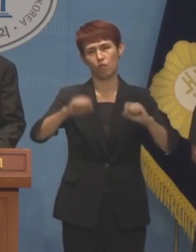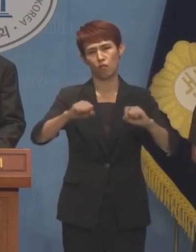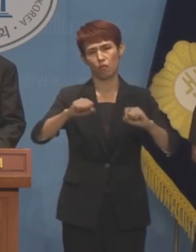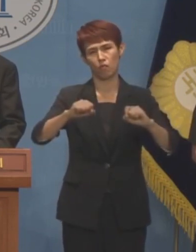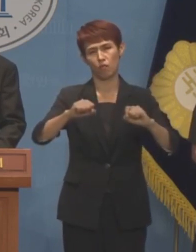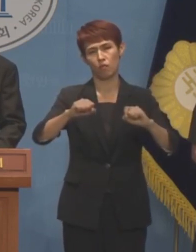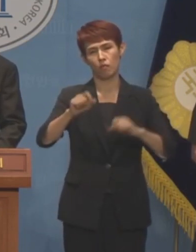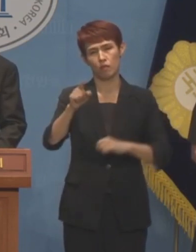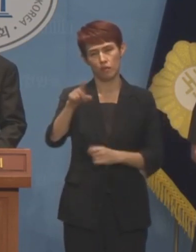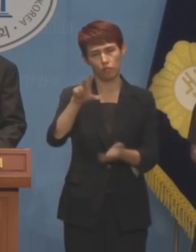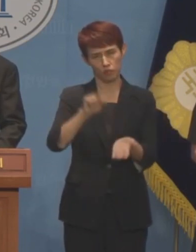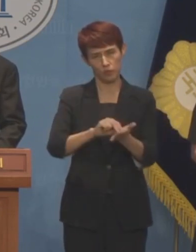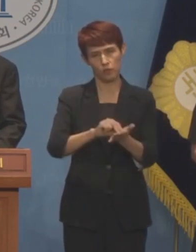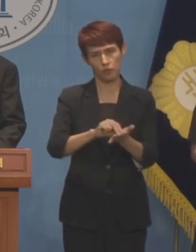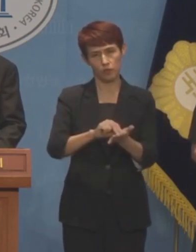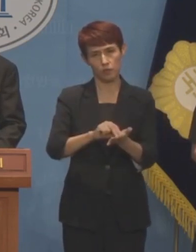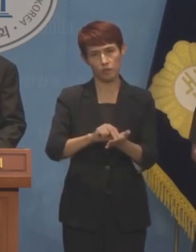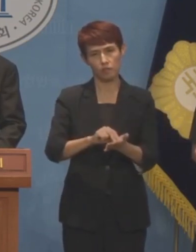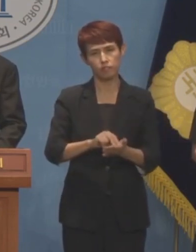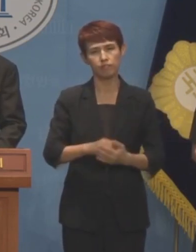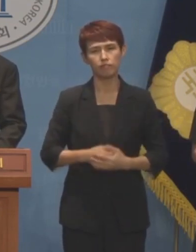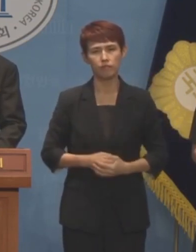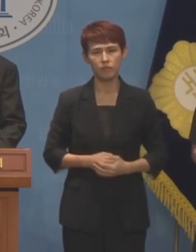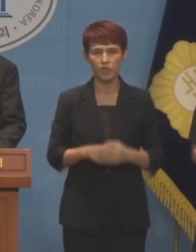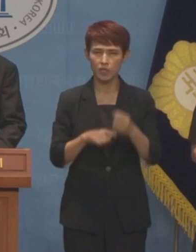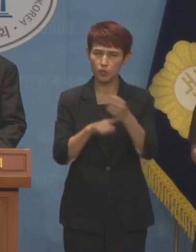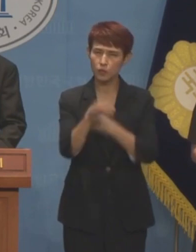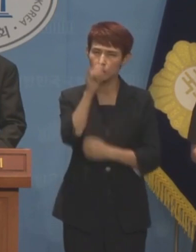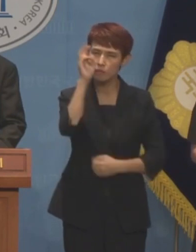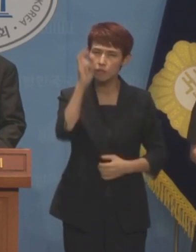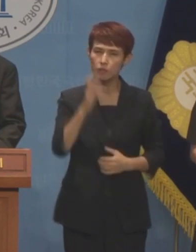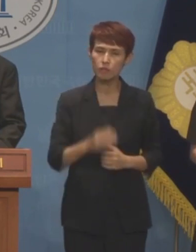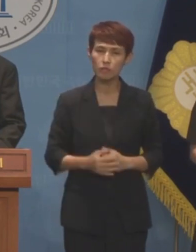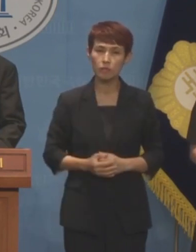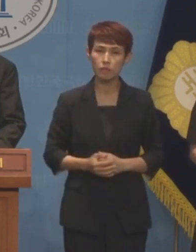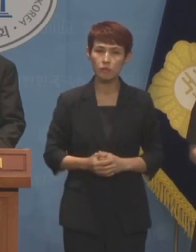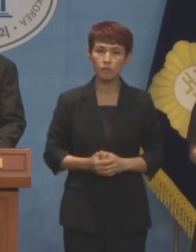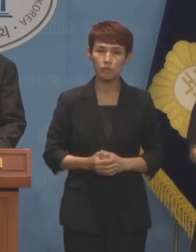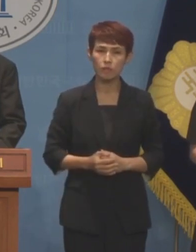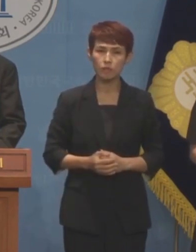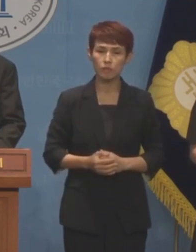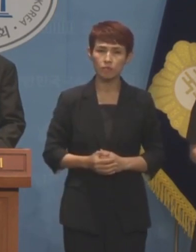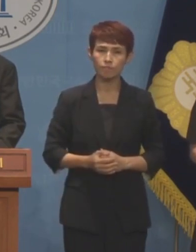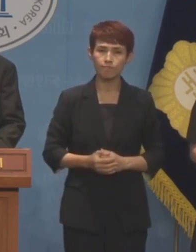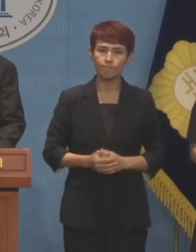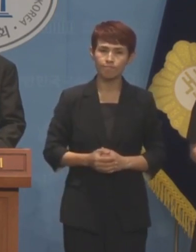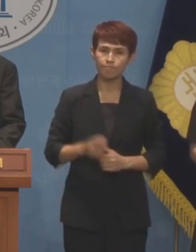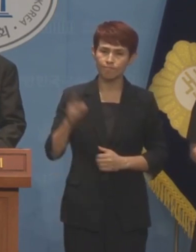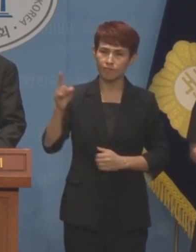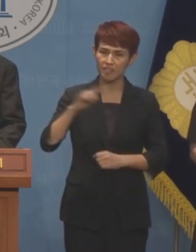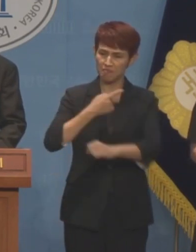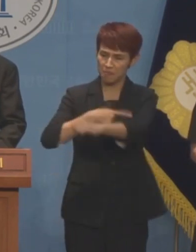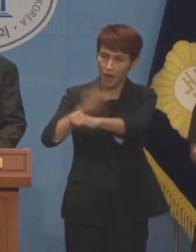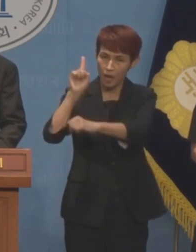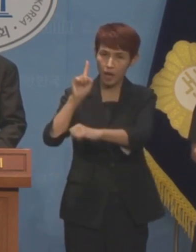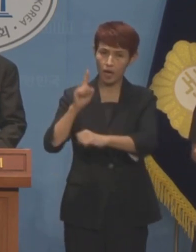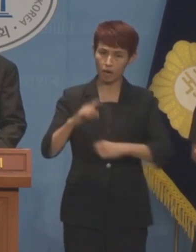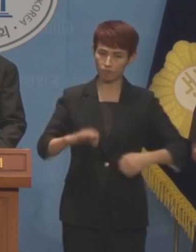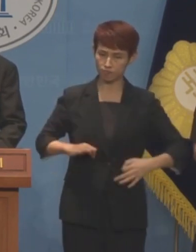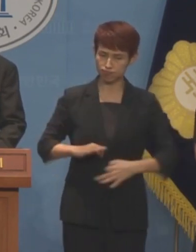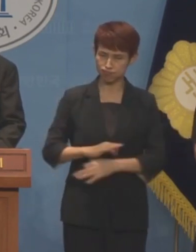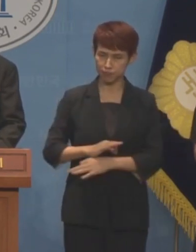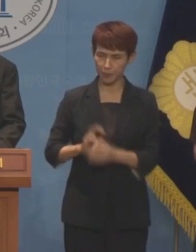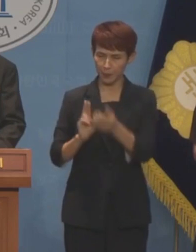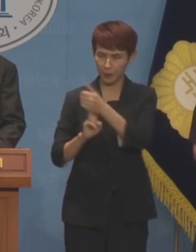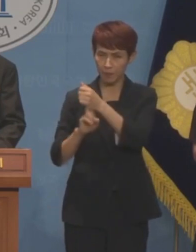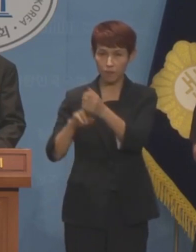지속하고 있는 데는 분명한 의도가 있다고 생각합니다. 아마도 자신들의 무능과 부패를